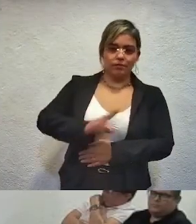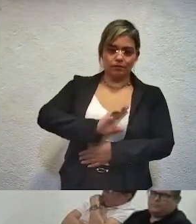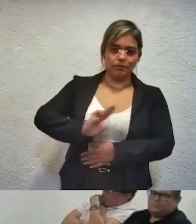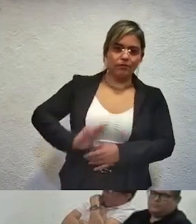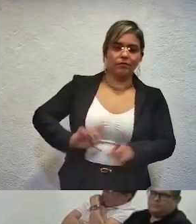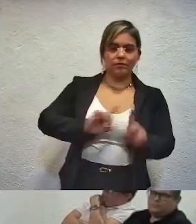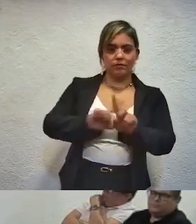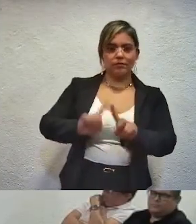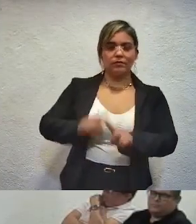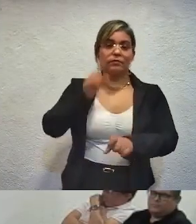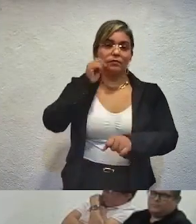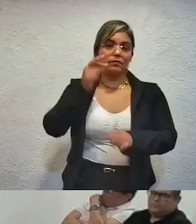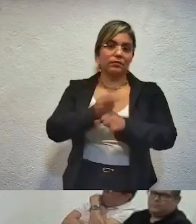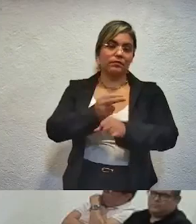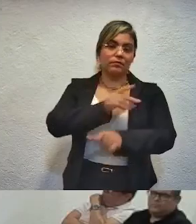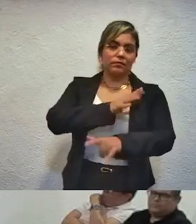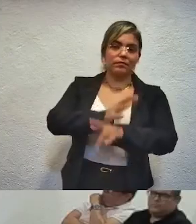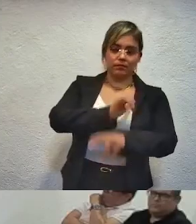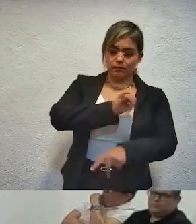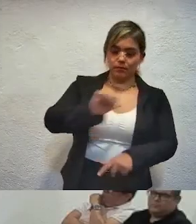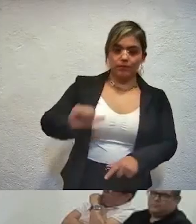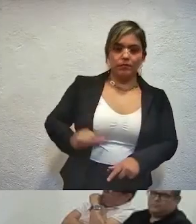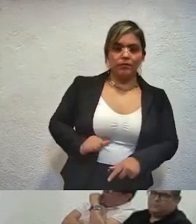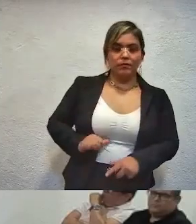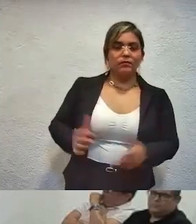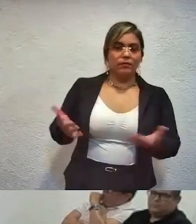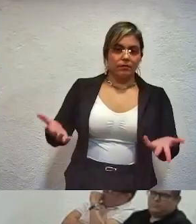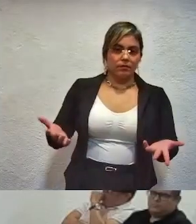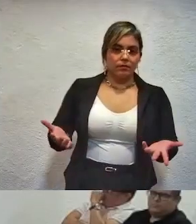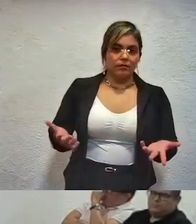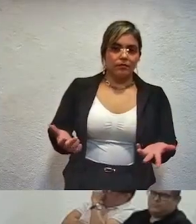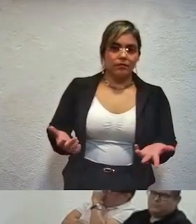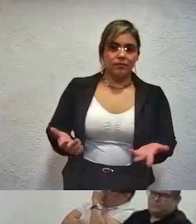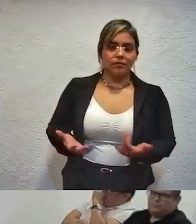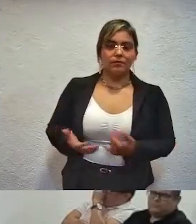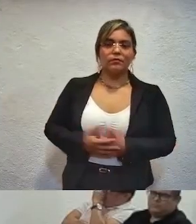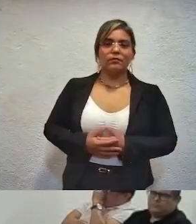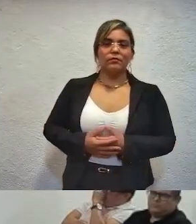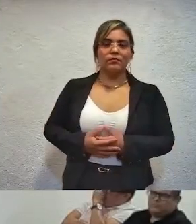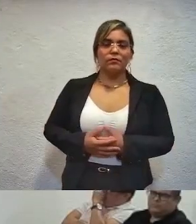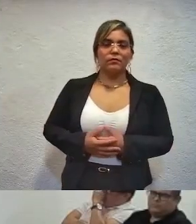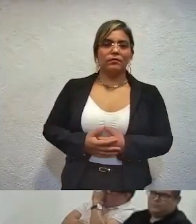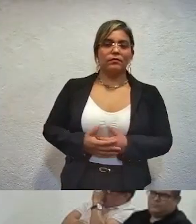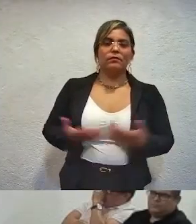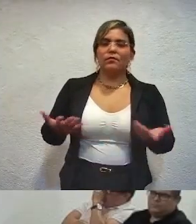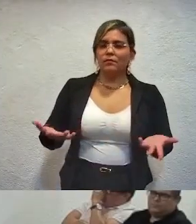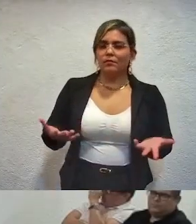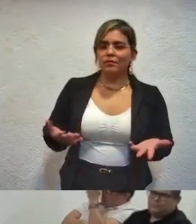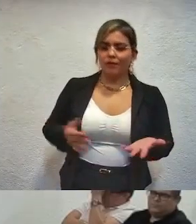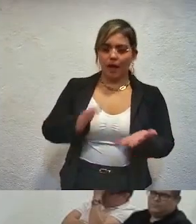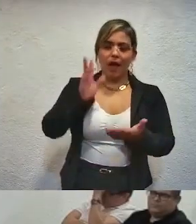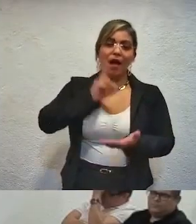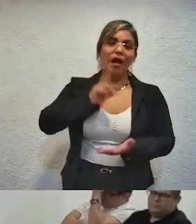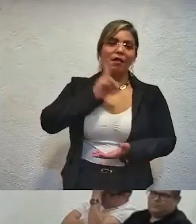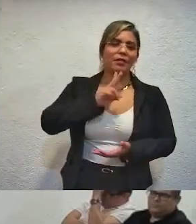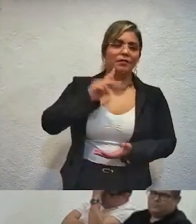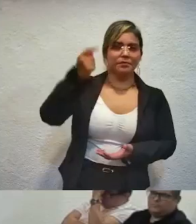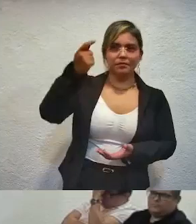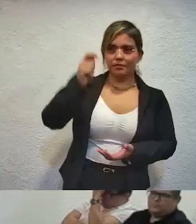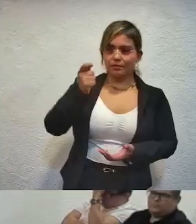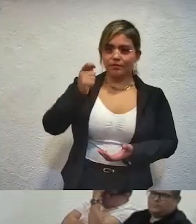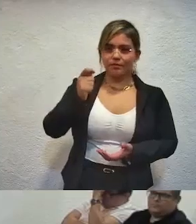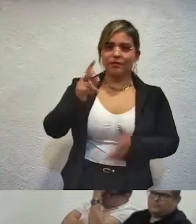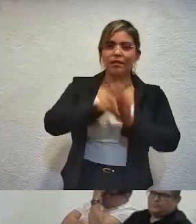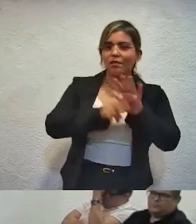así como al secretario general del ayuntamiento, ya que pretende demostrarlas con pruebas técnicas consistentes en videos,